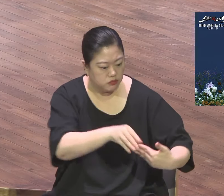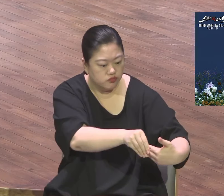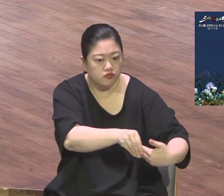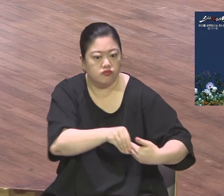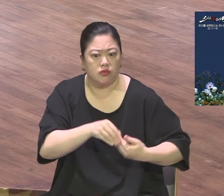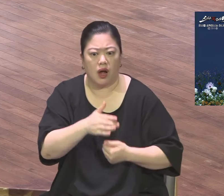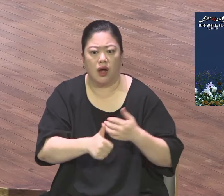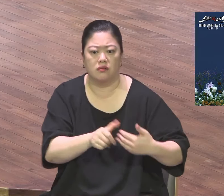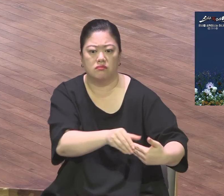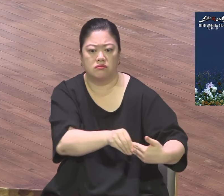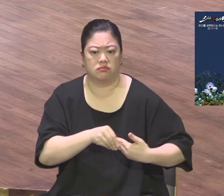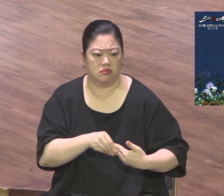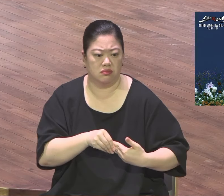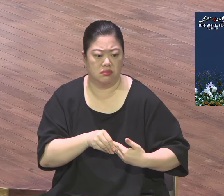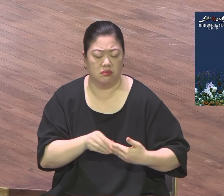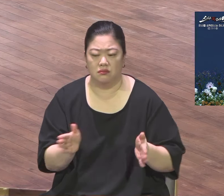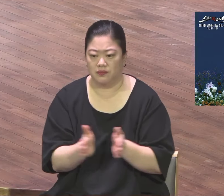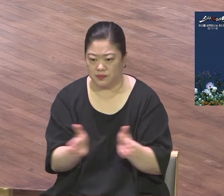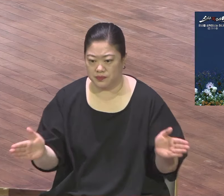손에 있단 말이야.